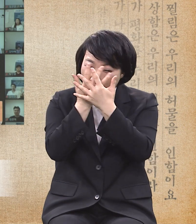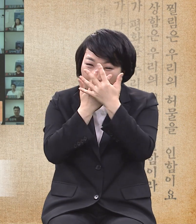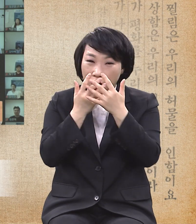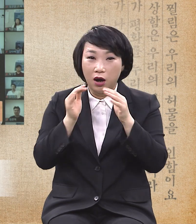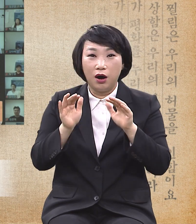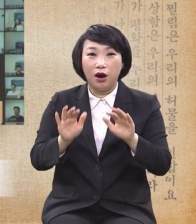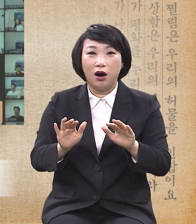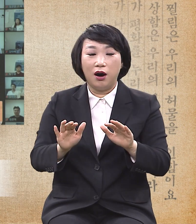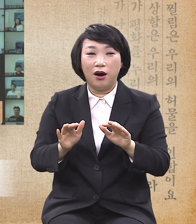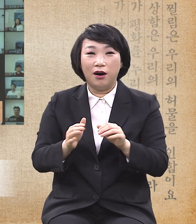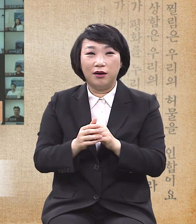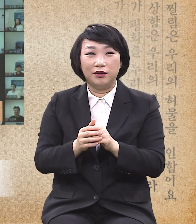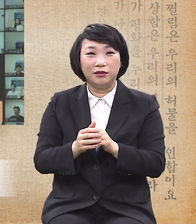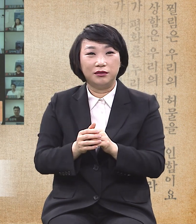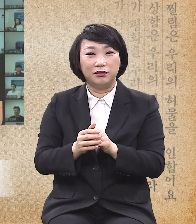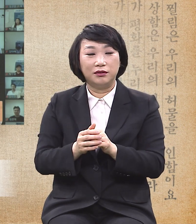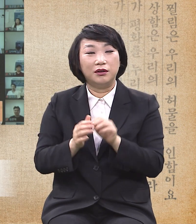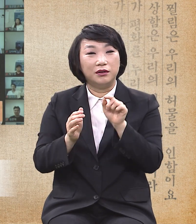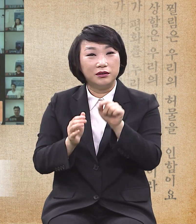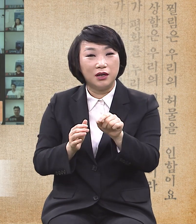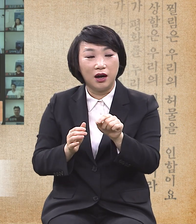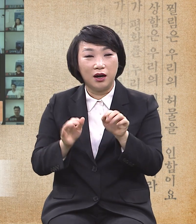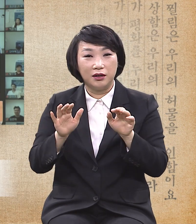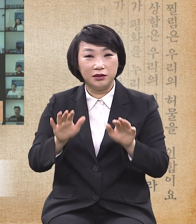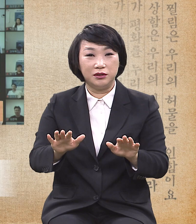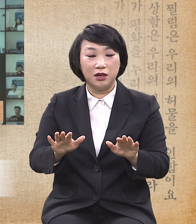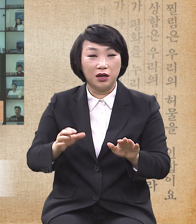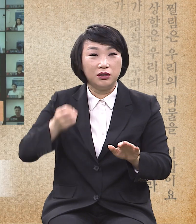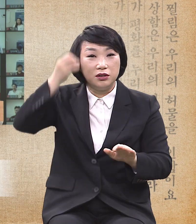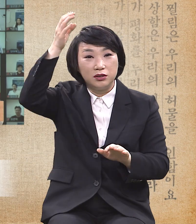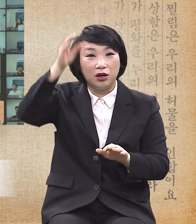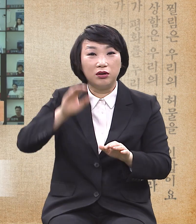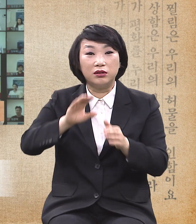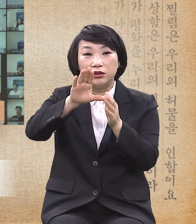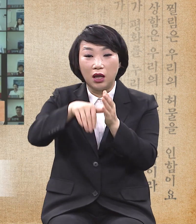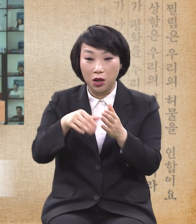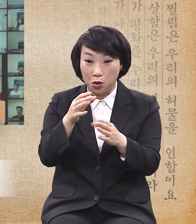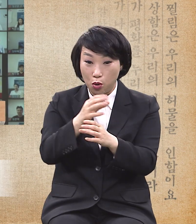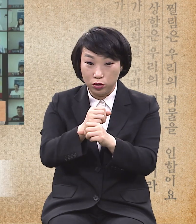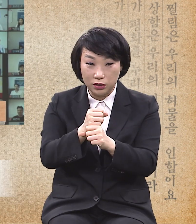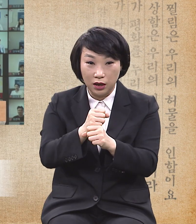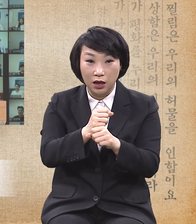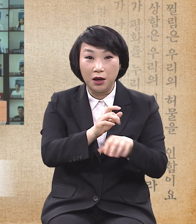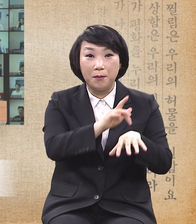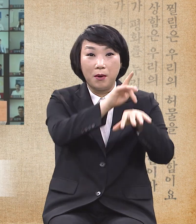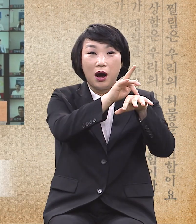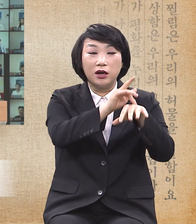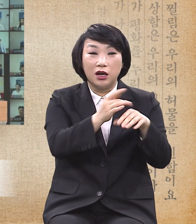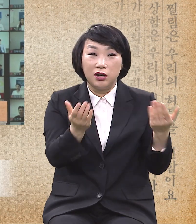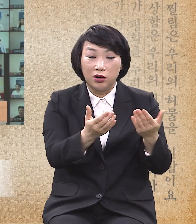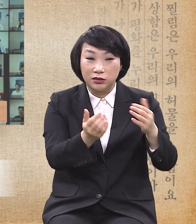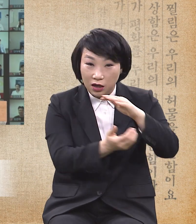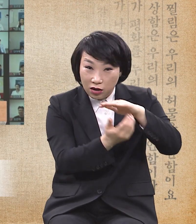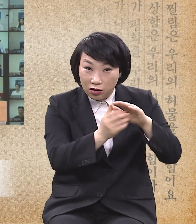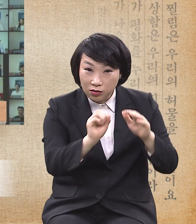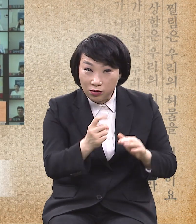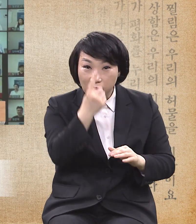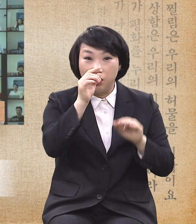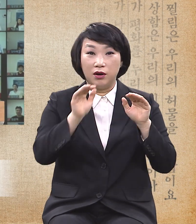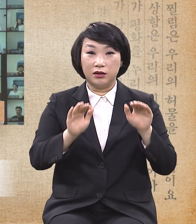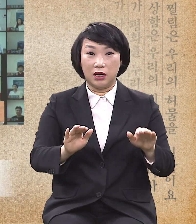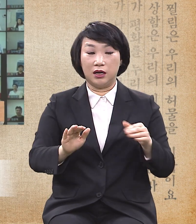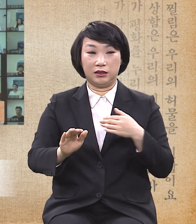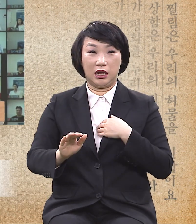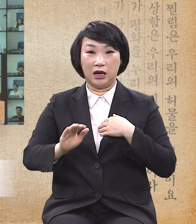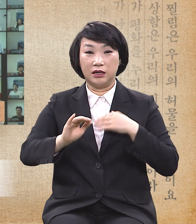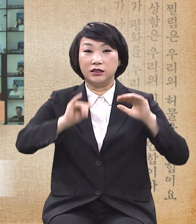희미해지면서 빈약해지면서 잊어버려. 그때가 어느 때냐? 마귀의 괴계에 의해서